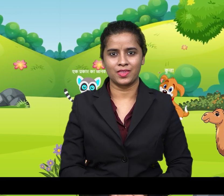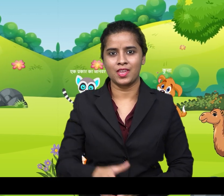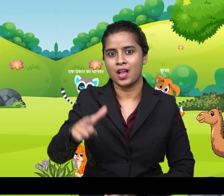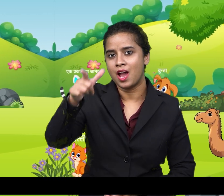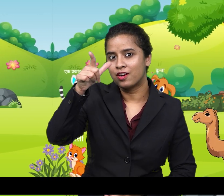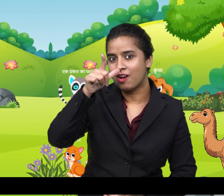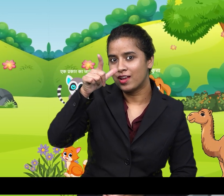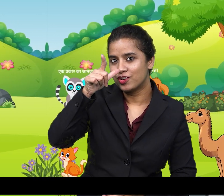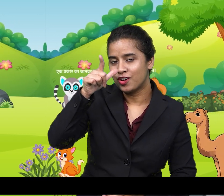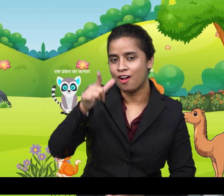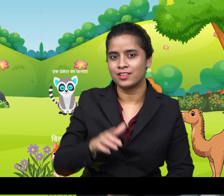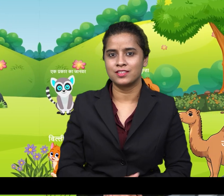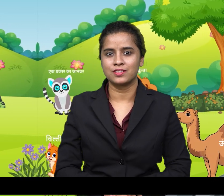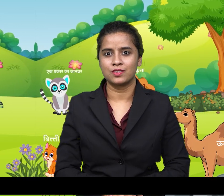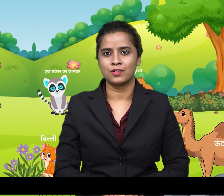गेंडा,